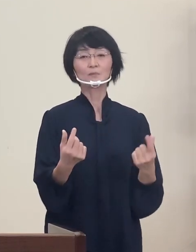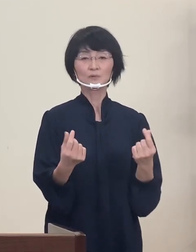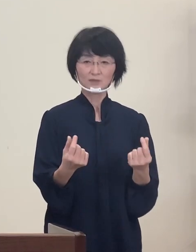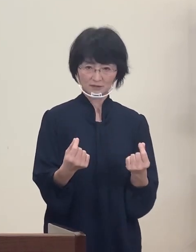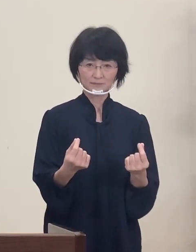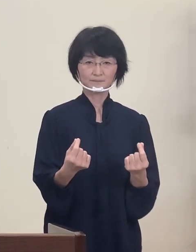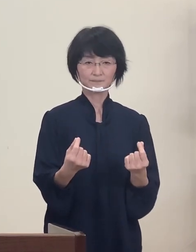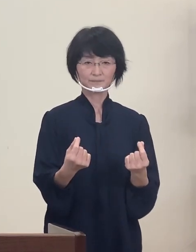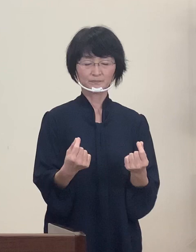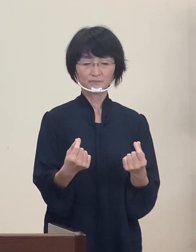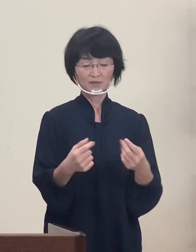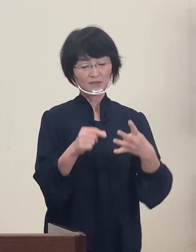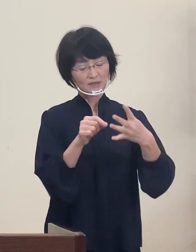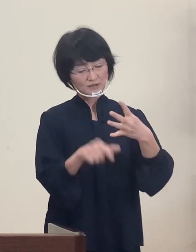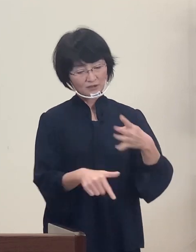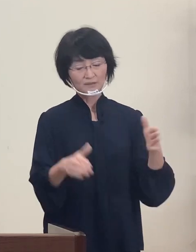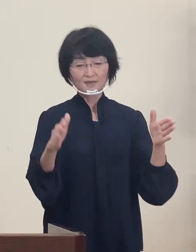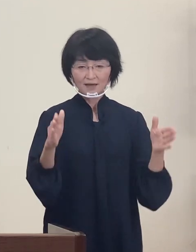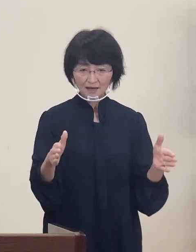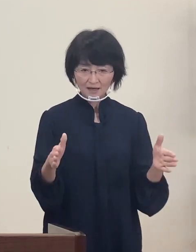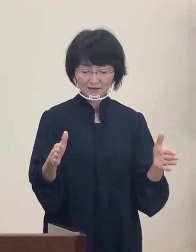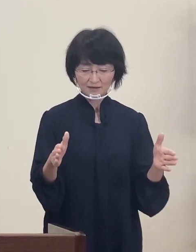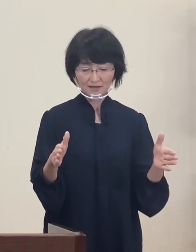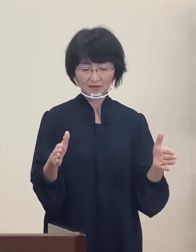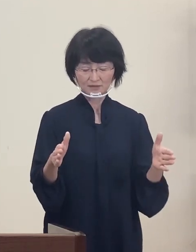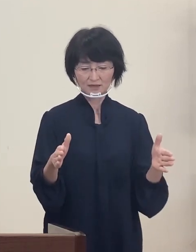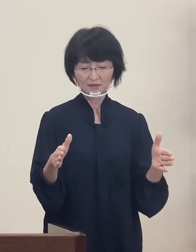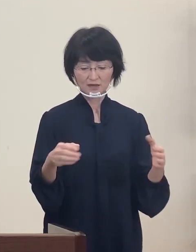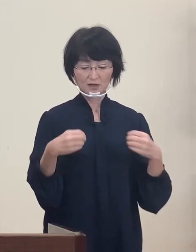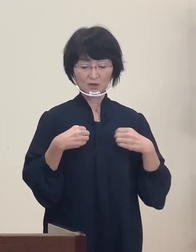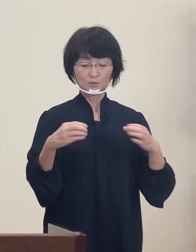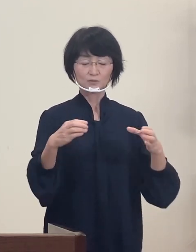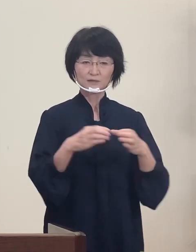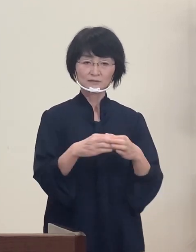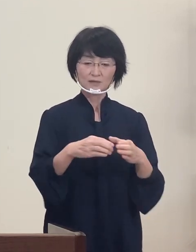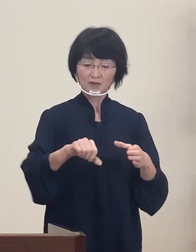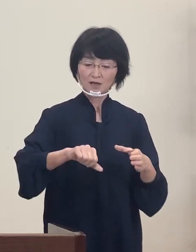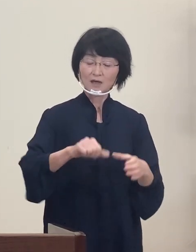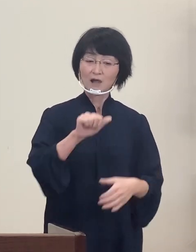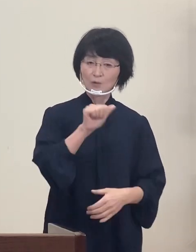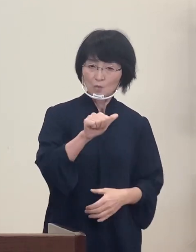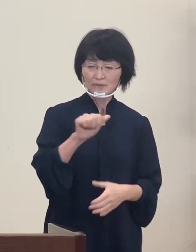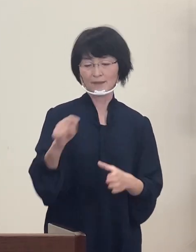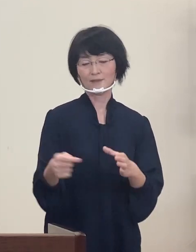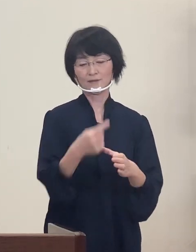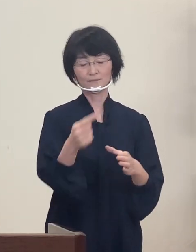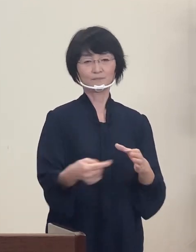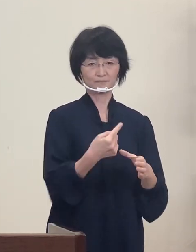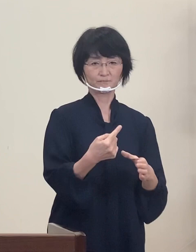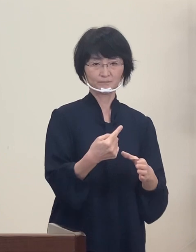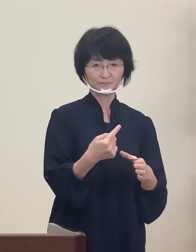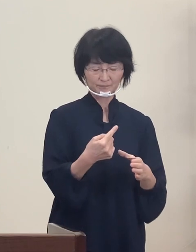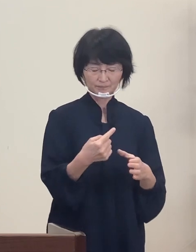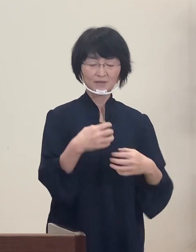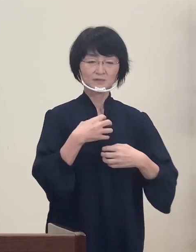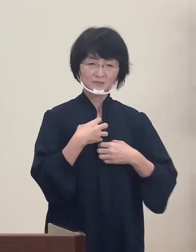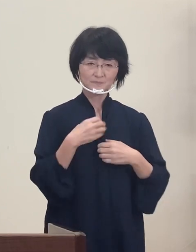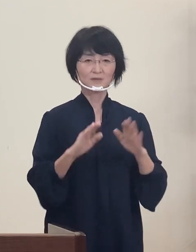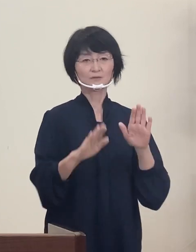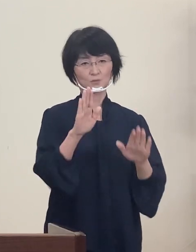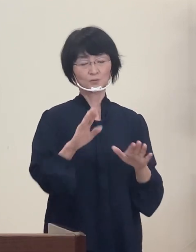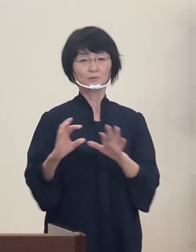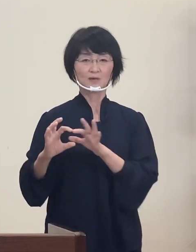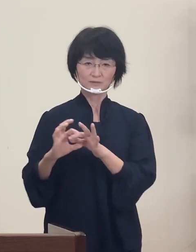ませんで4月だけで5件のクラスターが発生するだと依然として予断を許さない厳しい状況